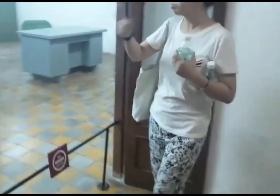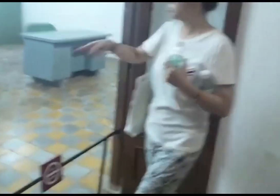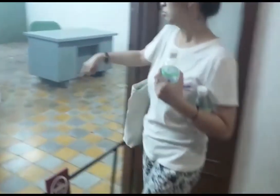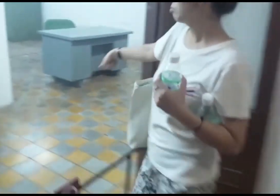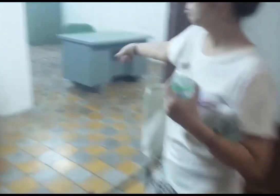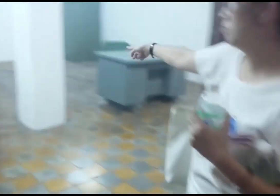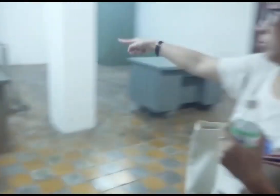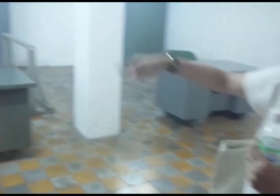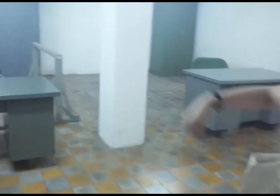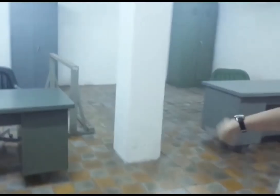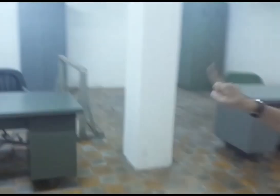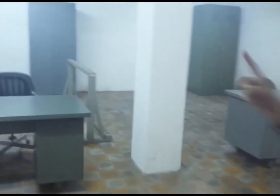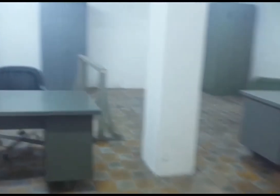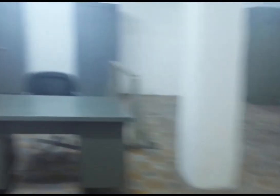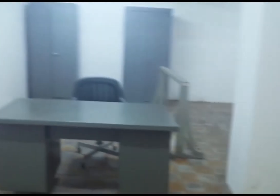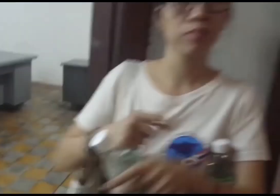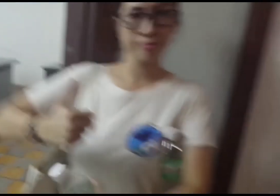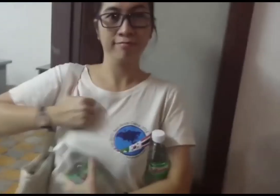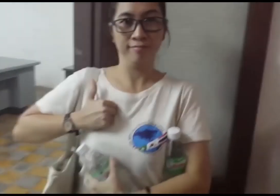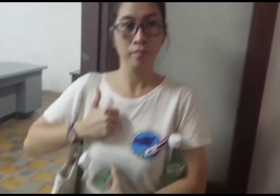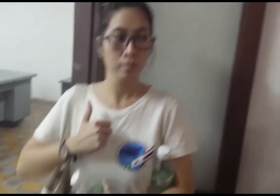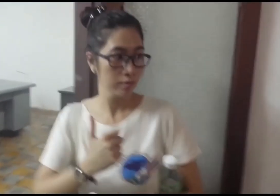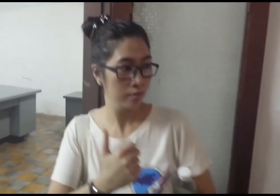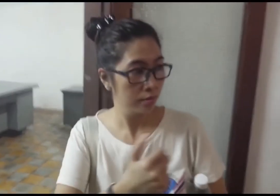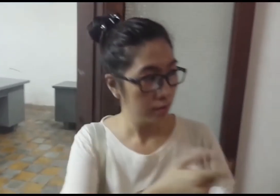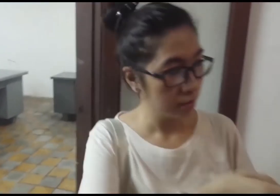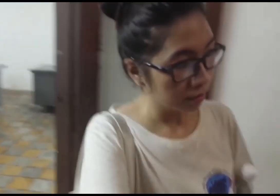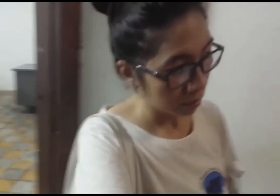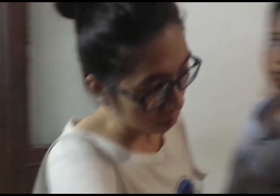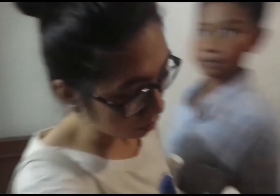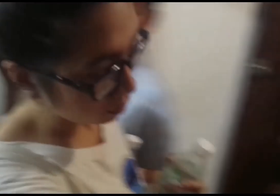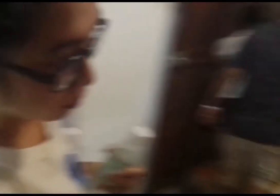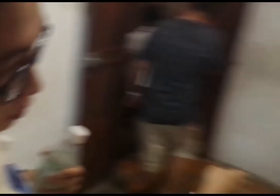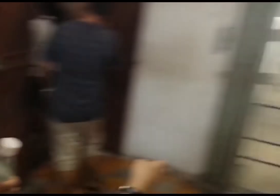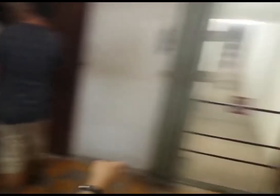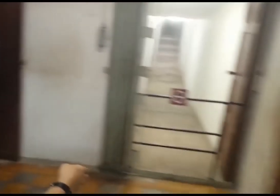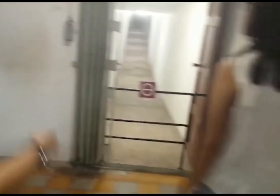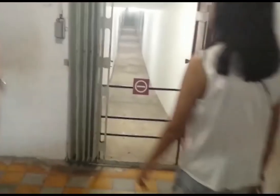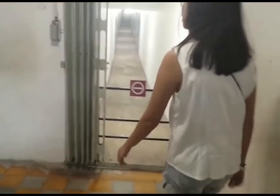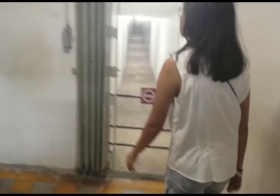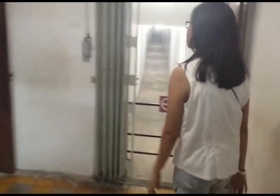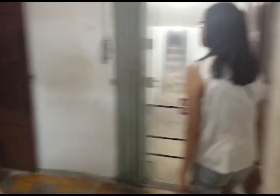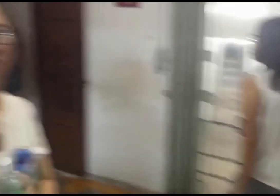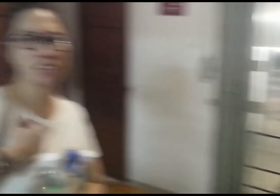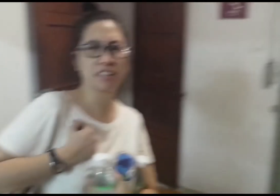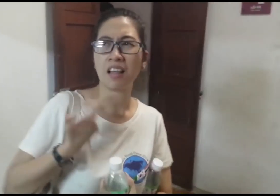Dieser große Aufenthaltsraum war für die Unteroffiziere. Dort im Gang die Räume der einfachen